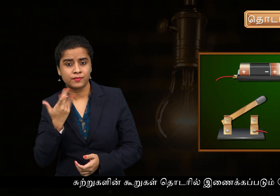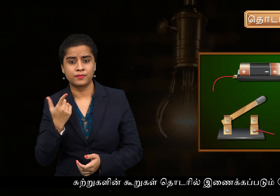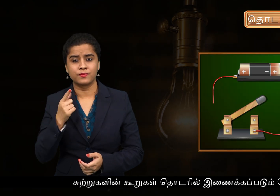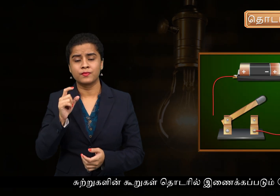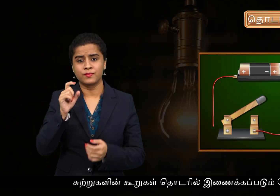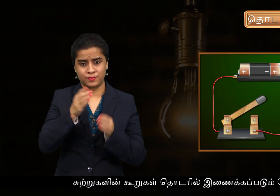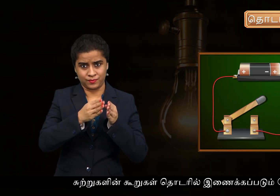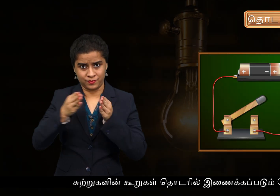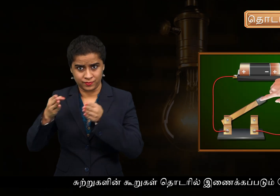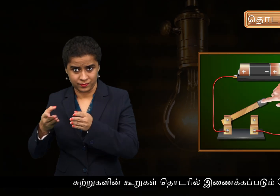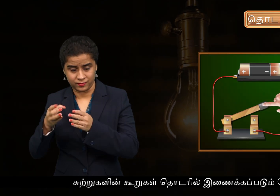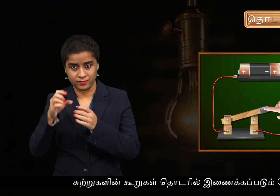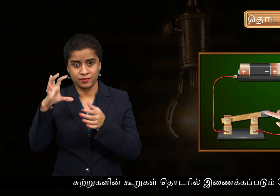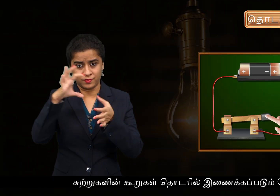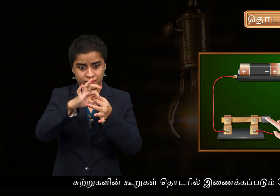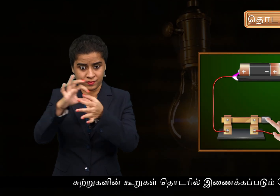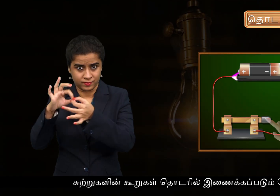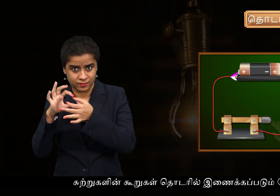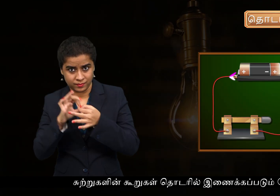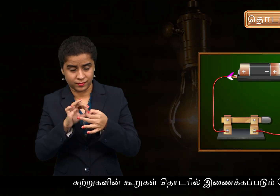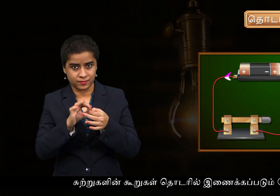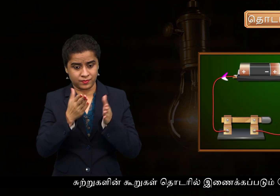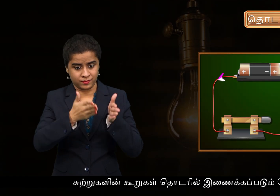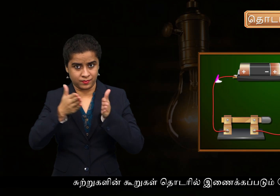சுற்றுகளின் கூறுகள் தொடரில் இணைக்கப்படும்போது